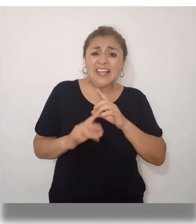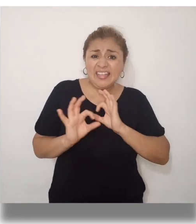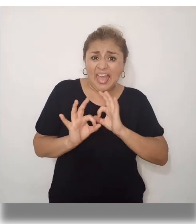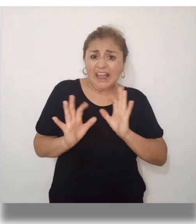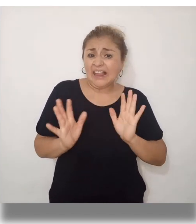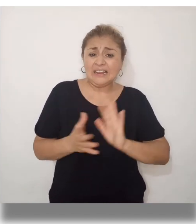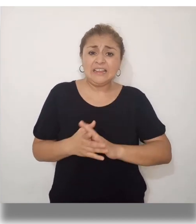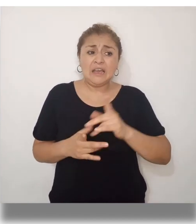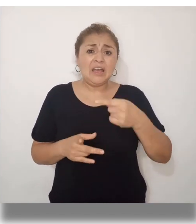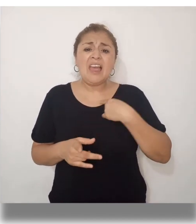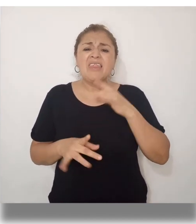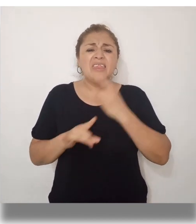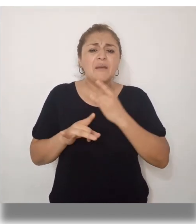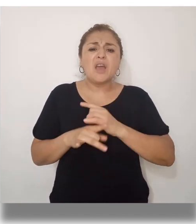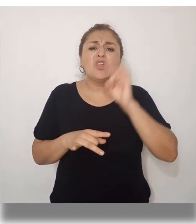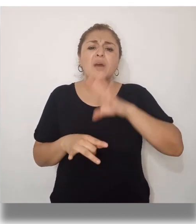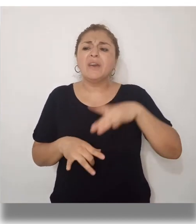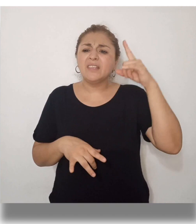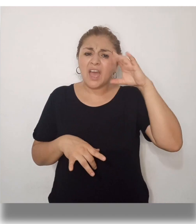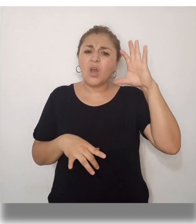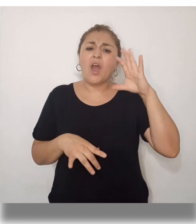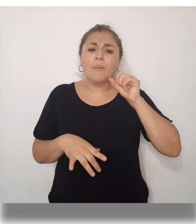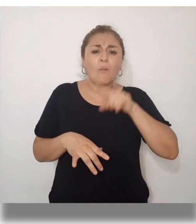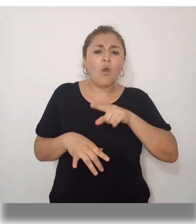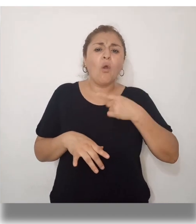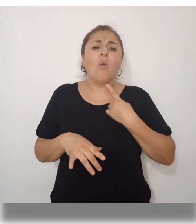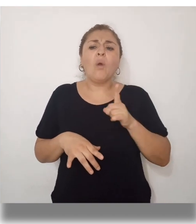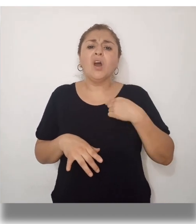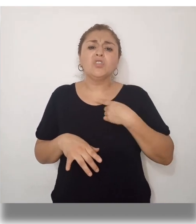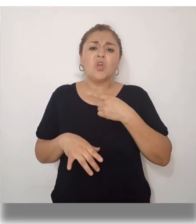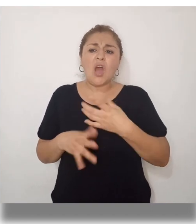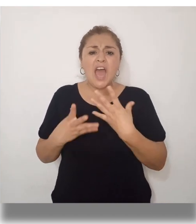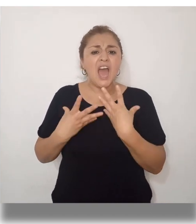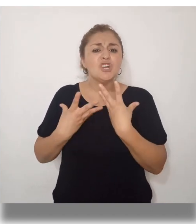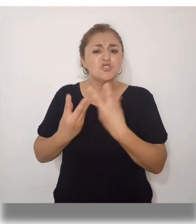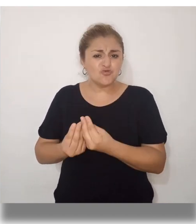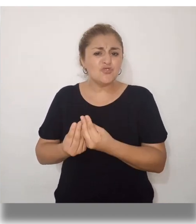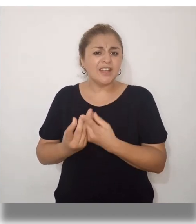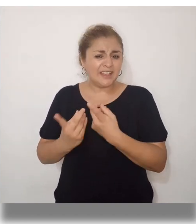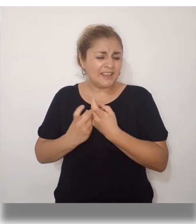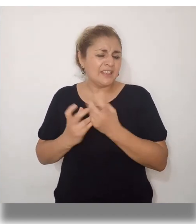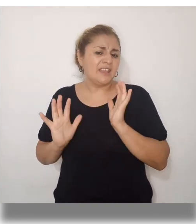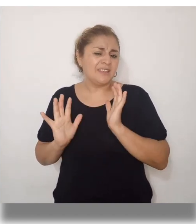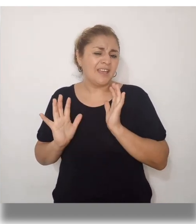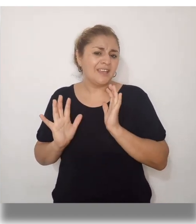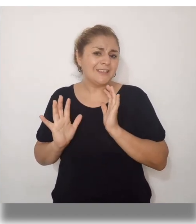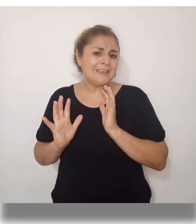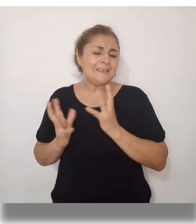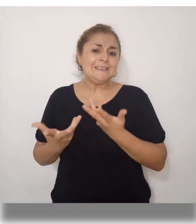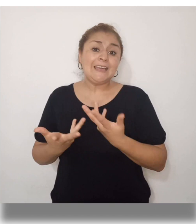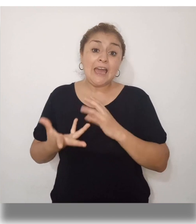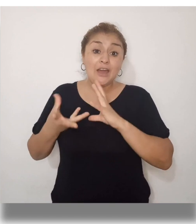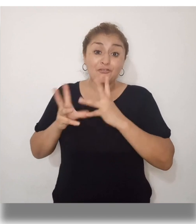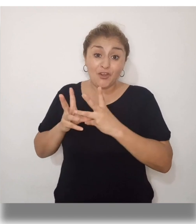te necesitan este tipo de sentimiento de soledad es la puerta de